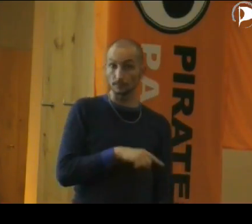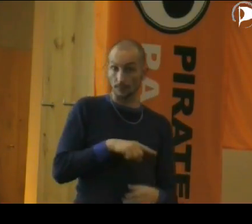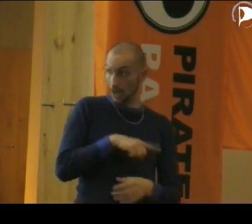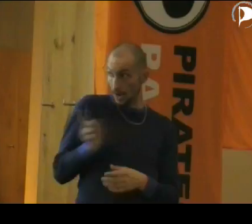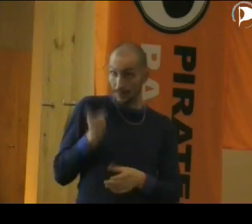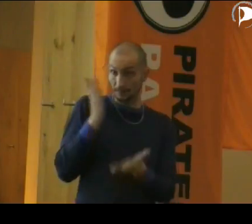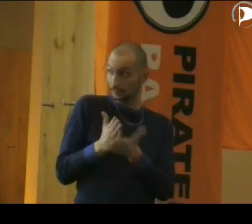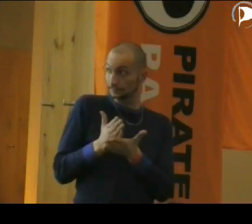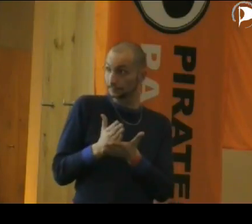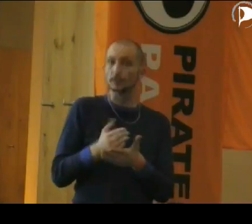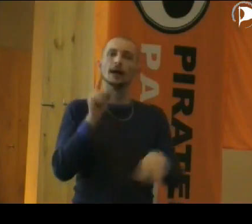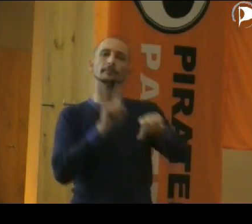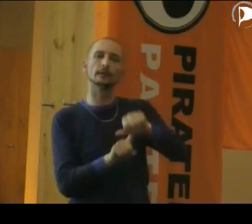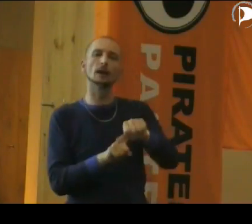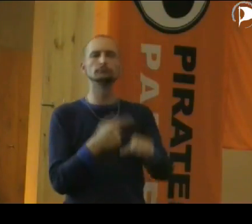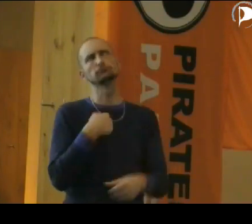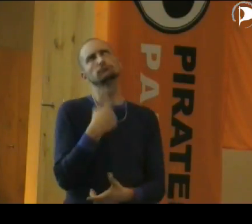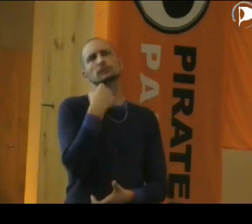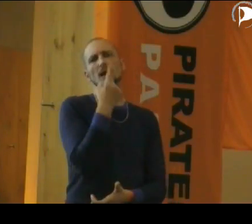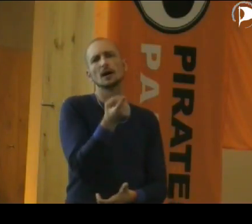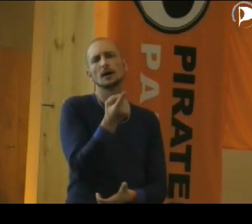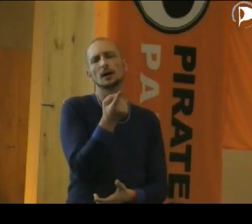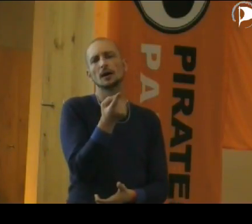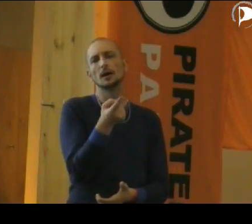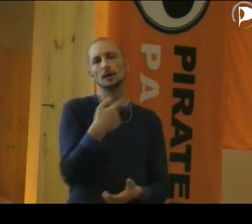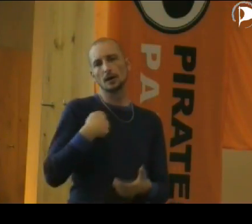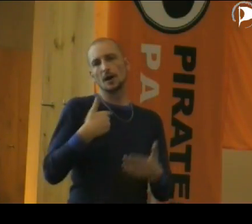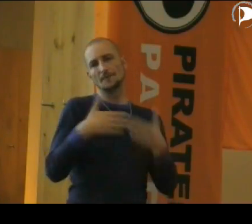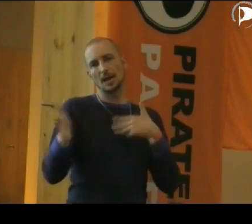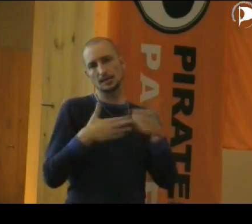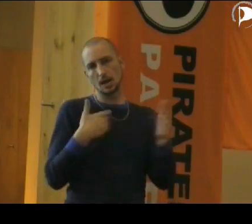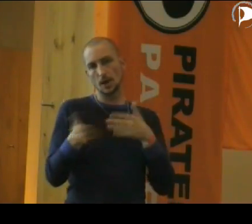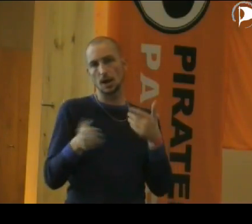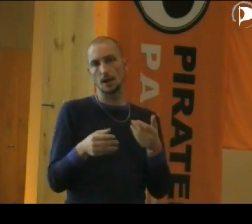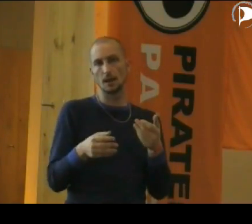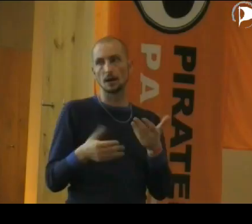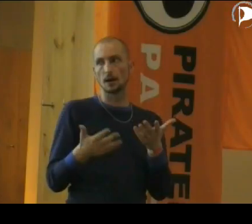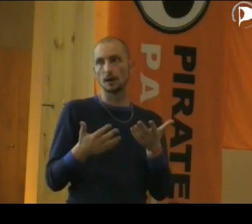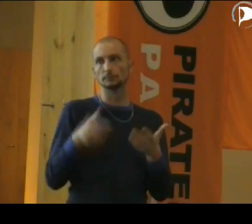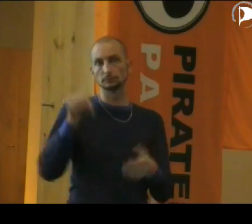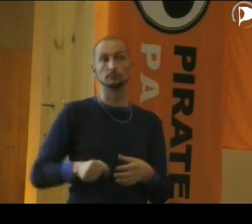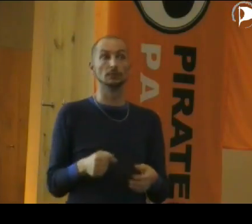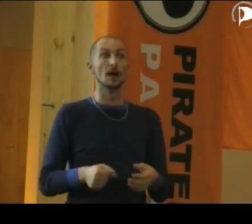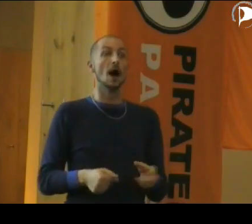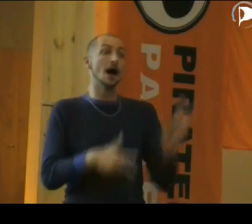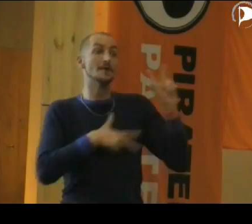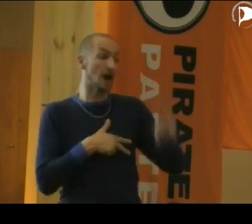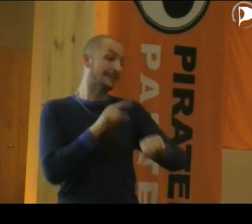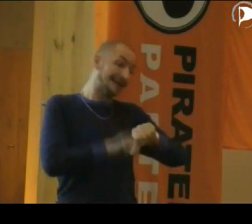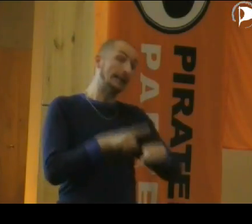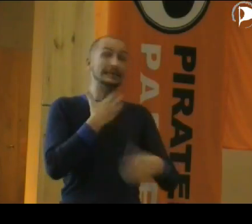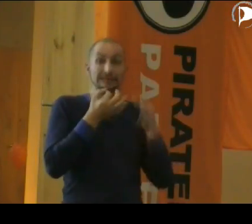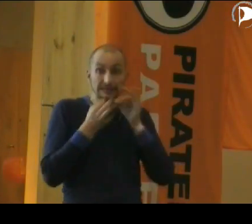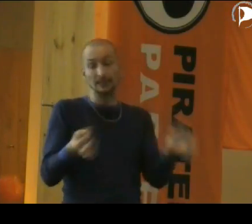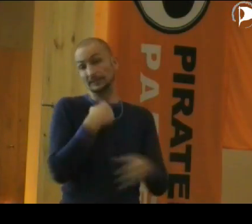also zeitlich würde ich sagen die und natürlich dass er flexibel weise die wirkliche uhrzeit der stadt selbst und die menge